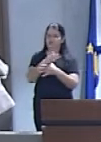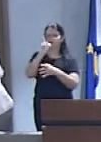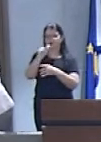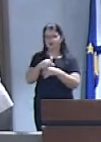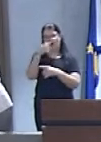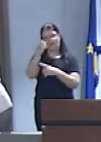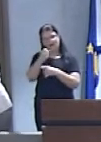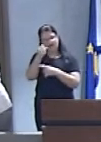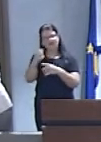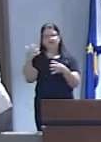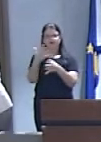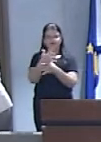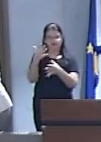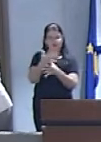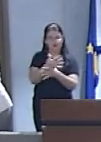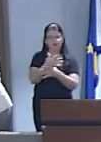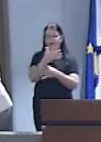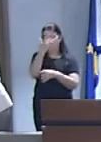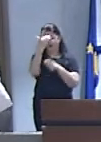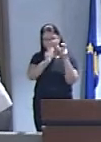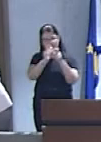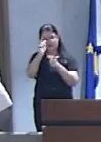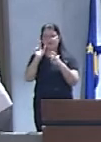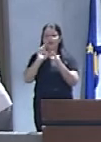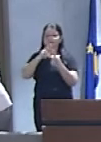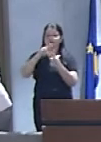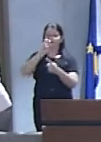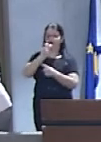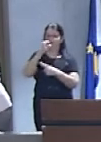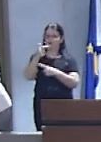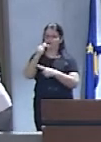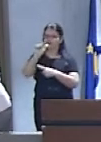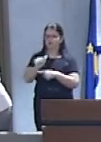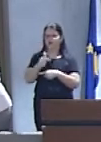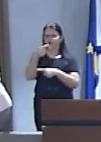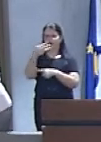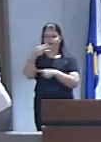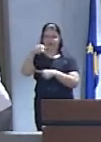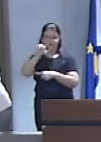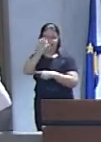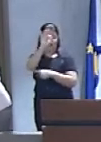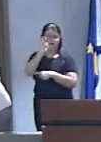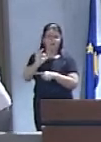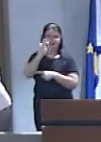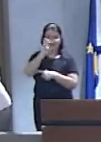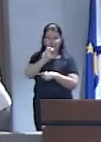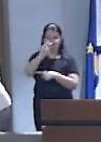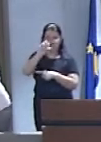benefícios urbanos. Representa 52,39%.